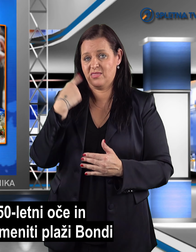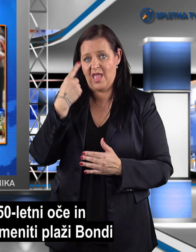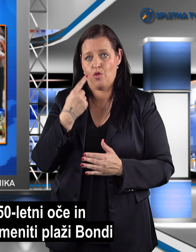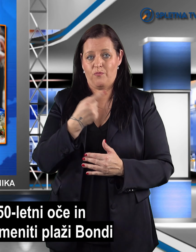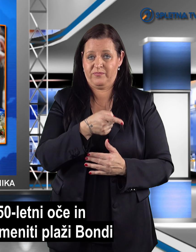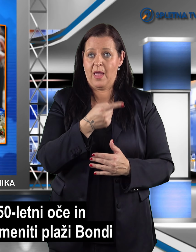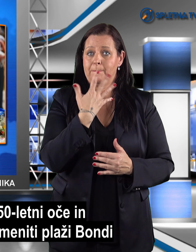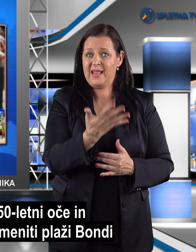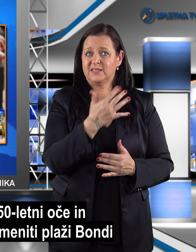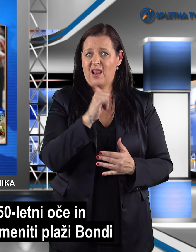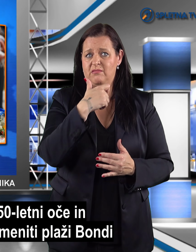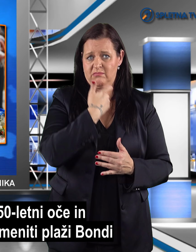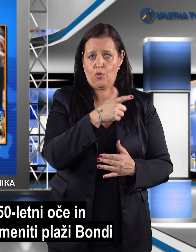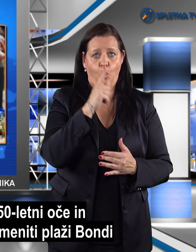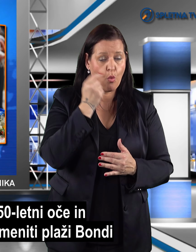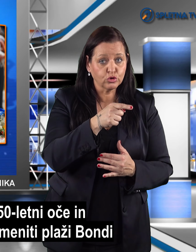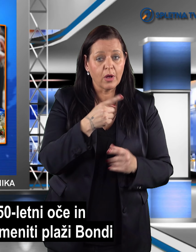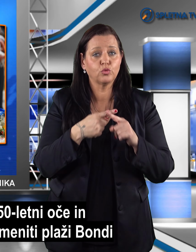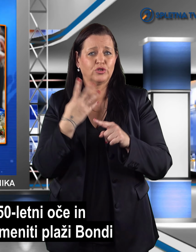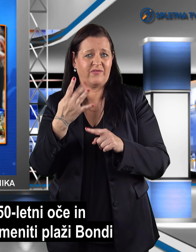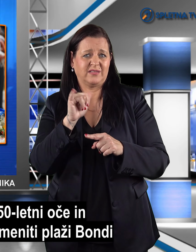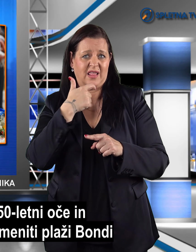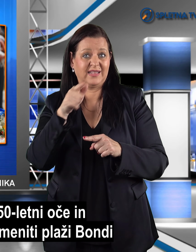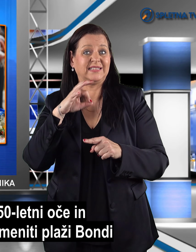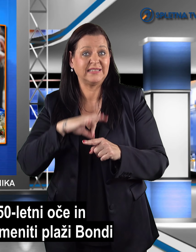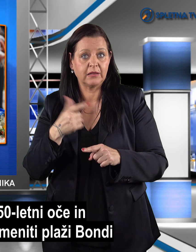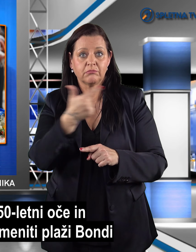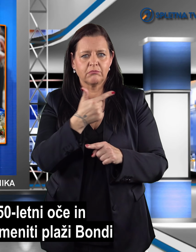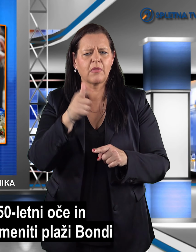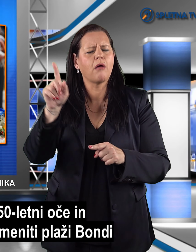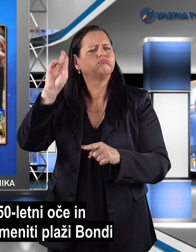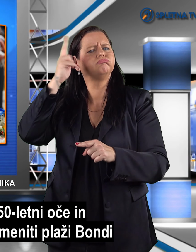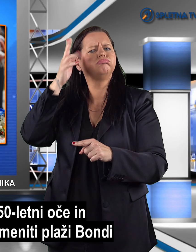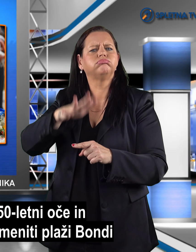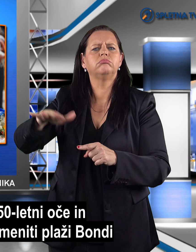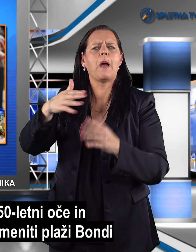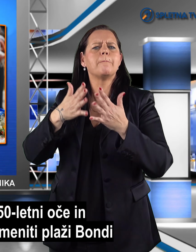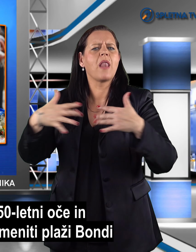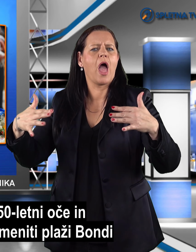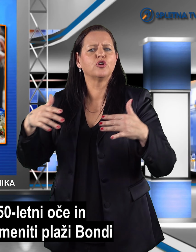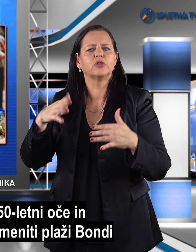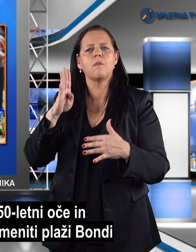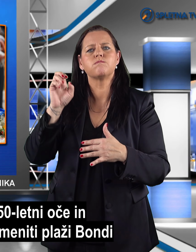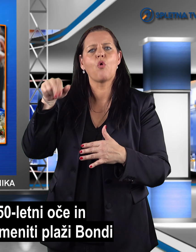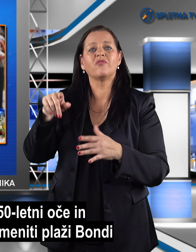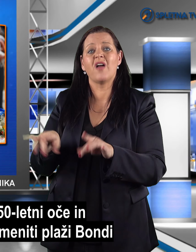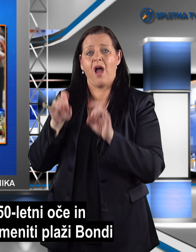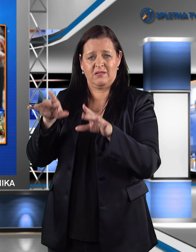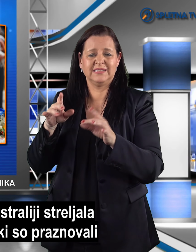V nedeljo sta 50-letni oče in 24-letni sin na znameniti plaži Bondi v Sydneyju v Avstraliji